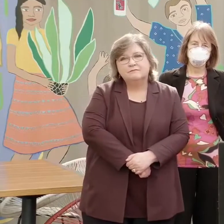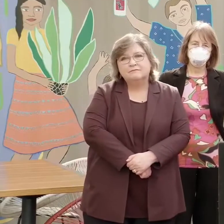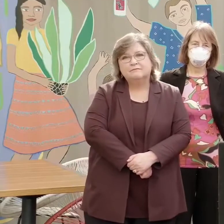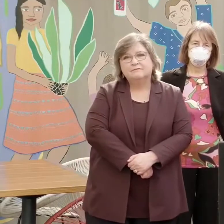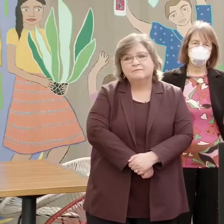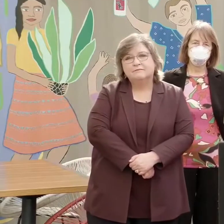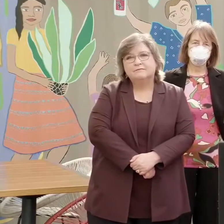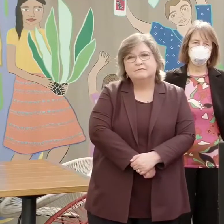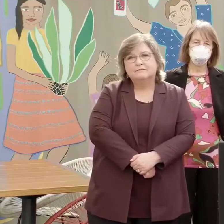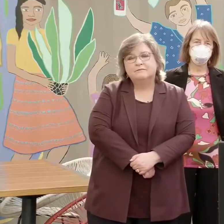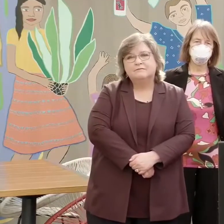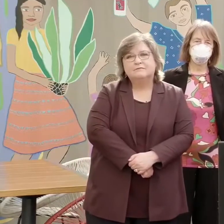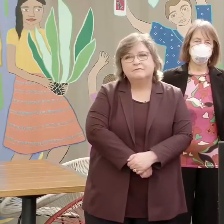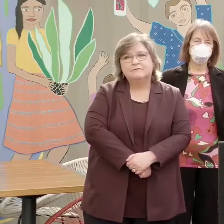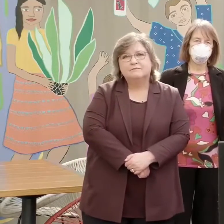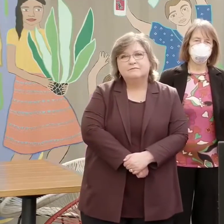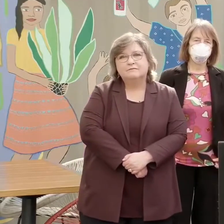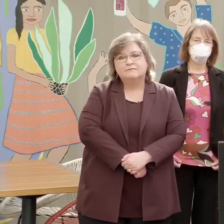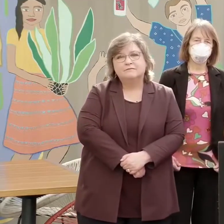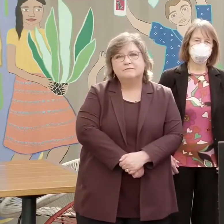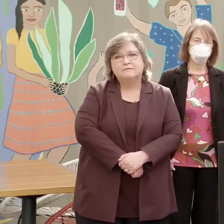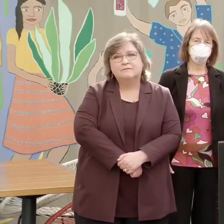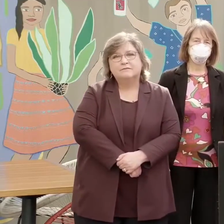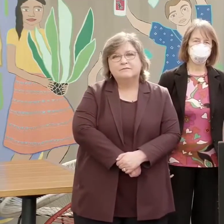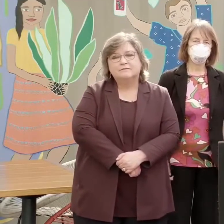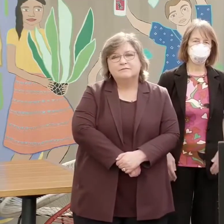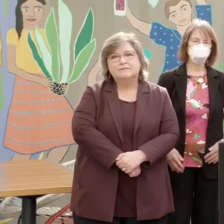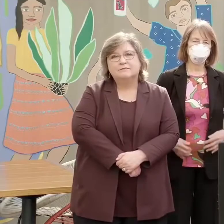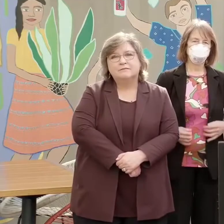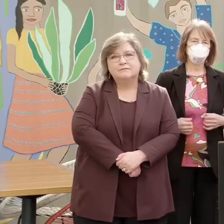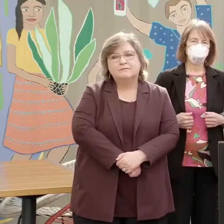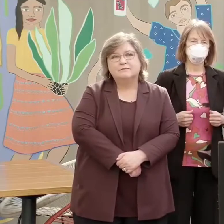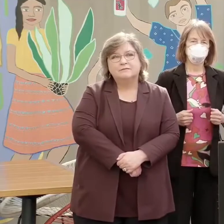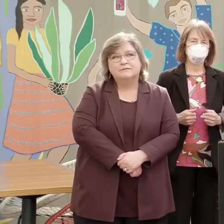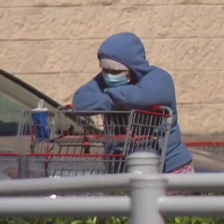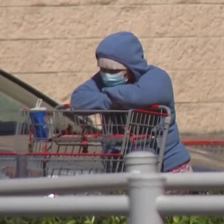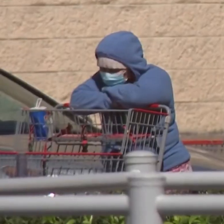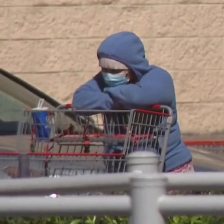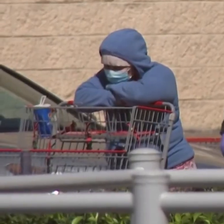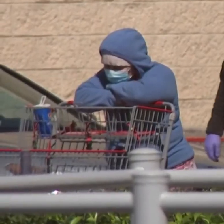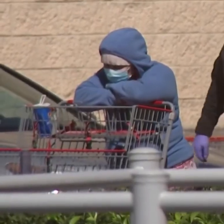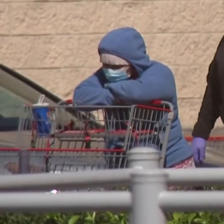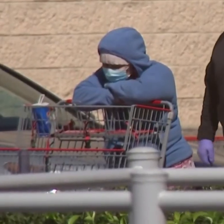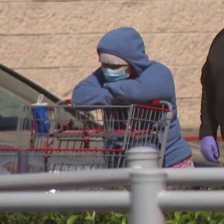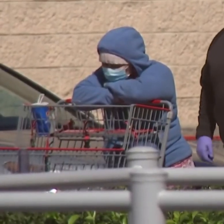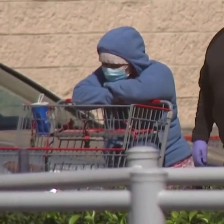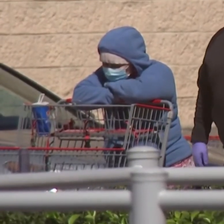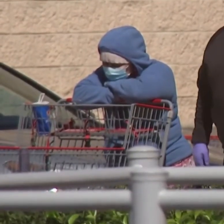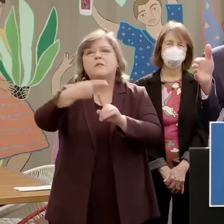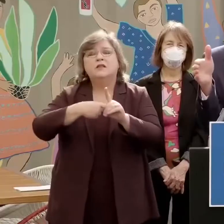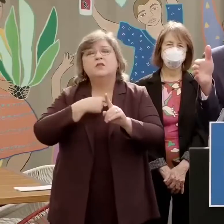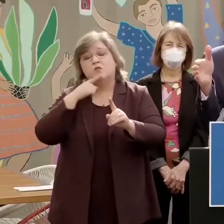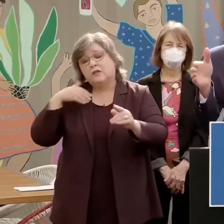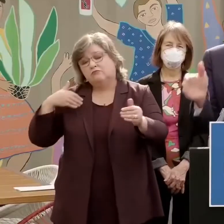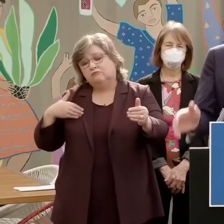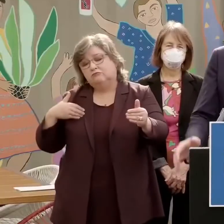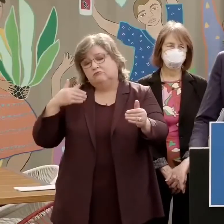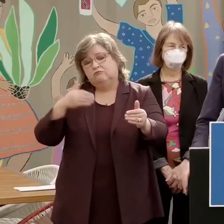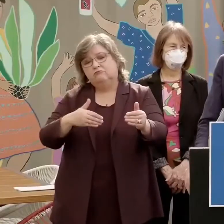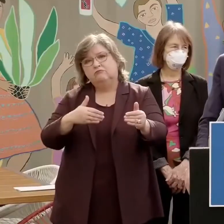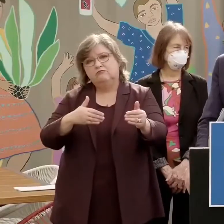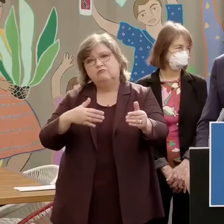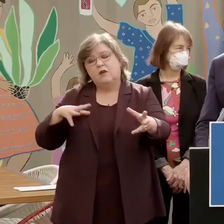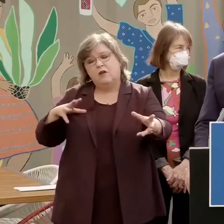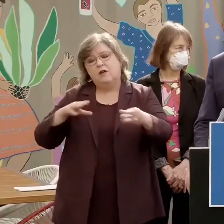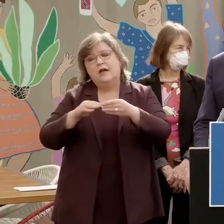estatales y bastantes recursos para poder recuperar nuestra economía. La próxima semana se espera que el gobernador dé a conocer un